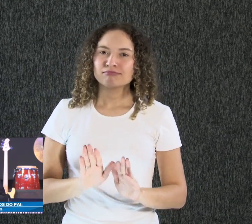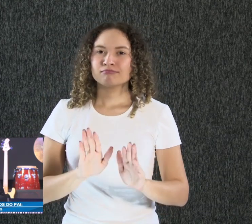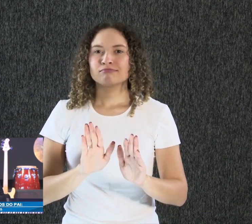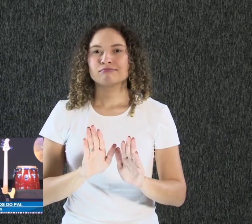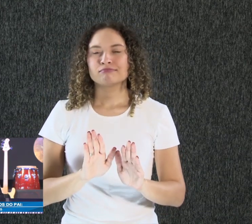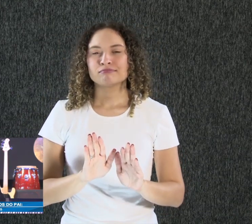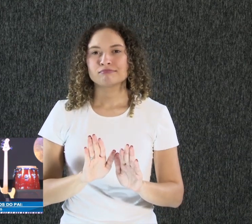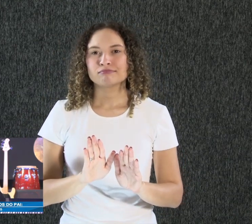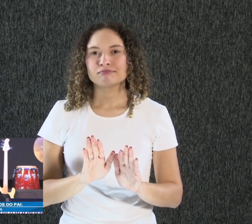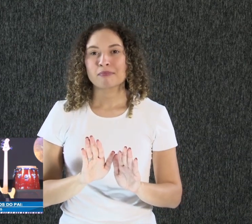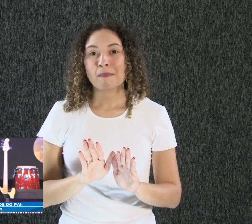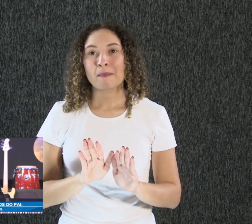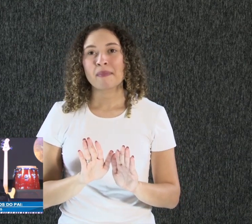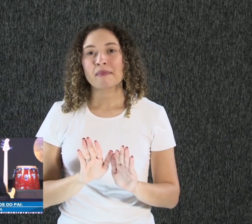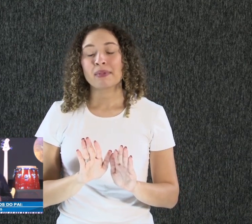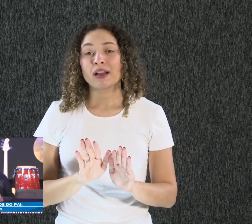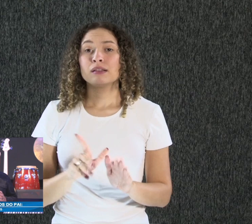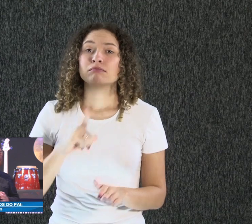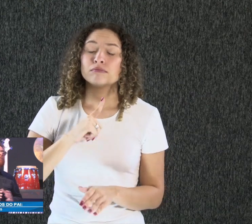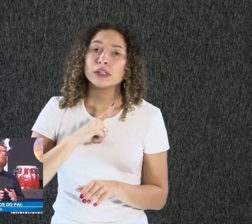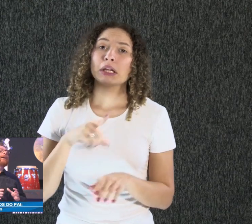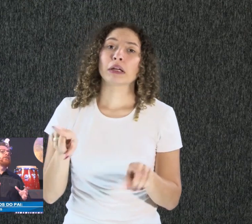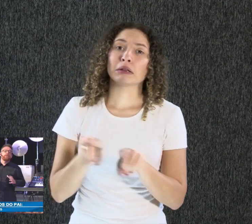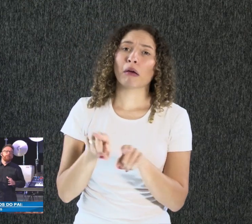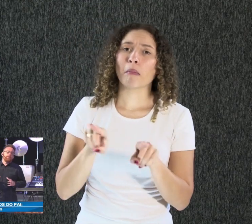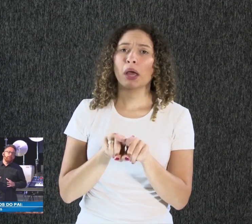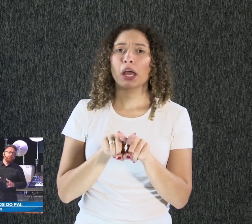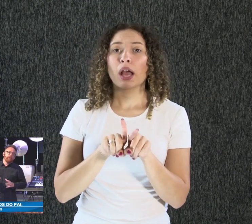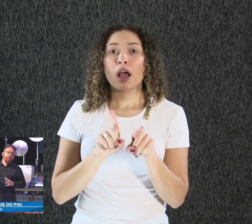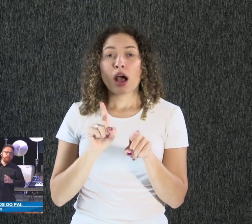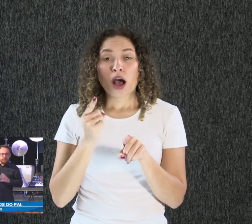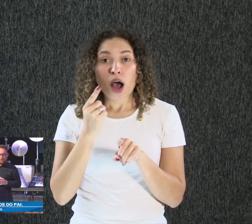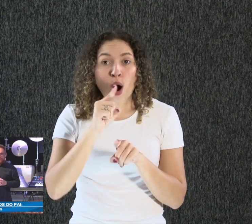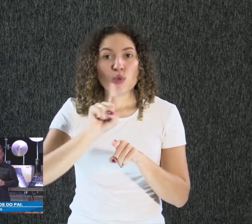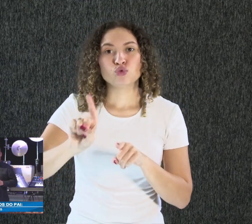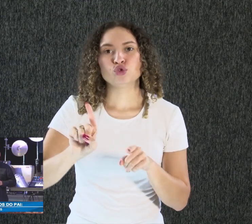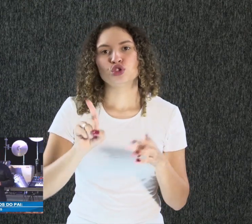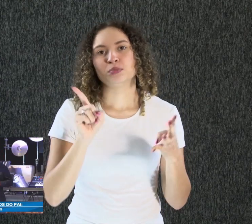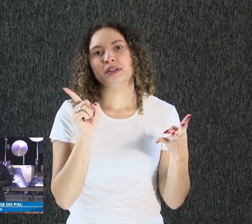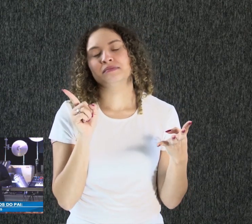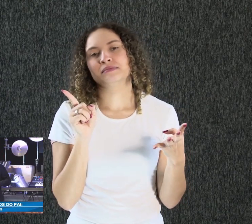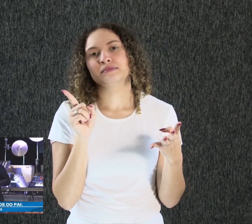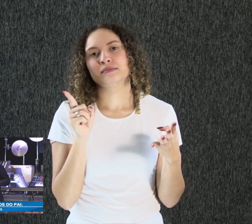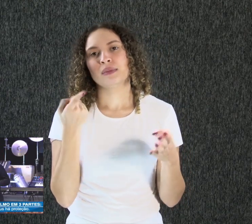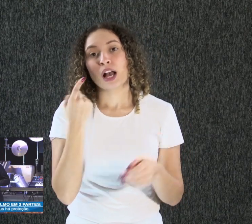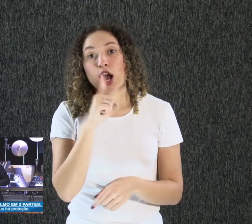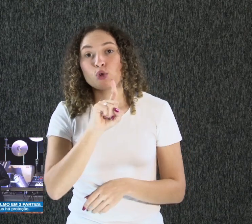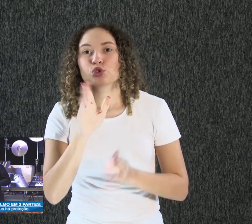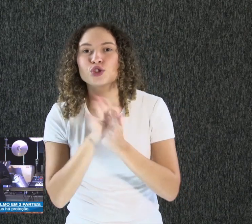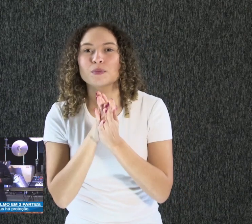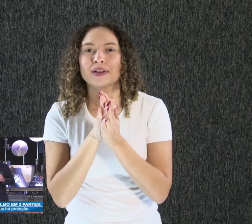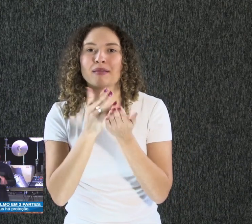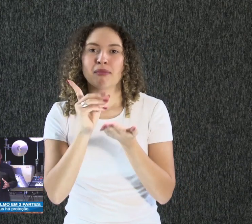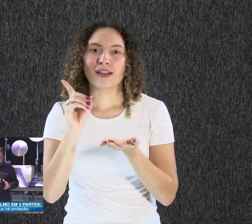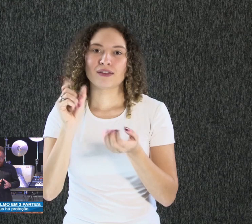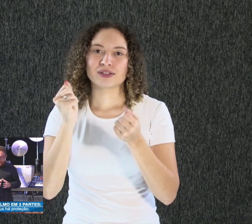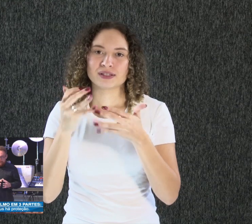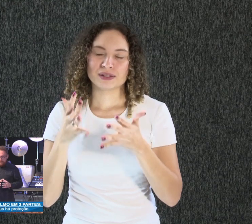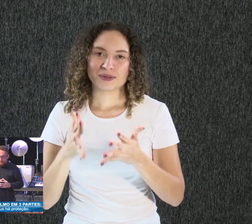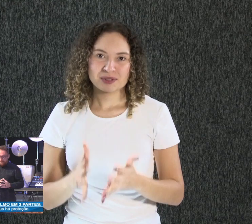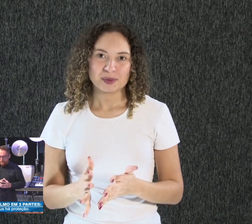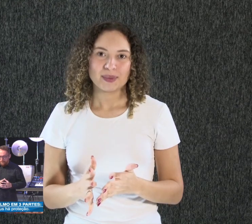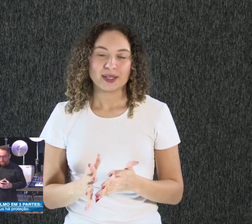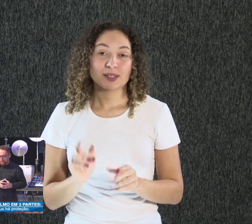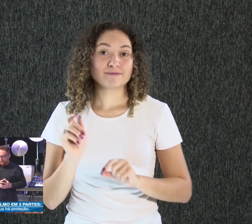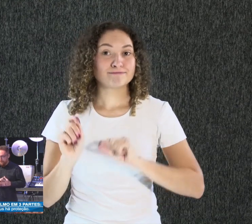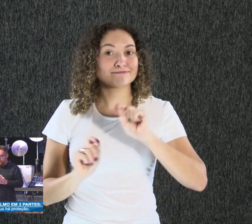Mas há uma terceira parte deste texto. Eu já falei sobre duas